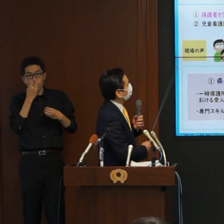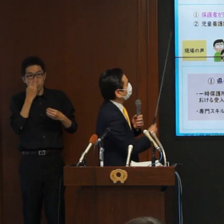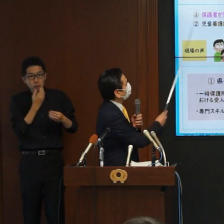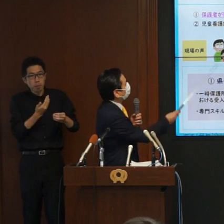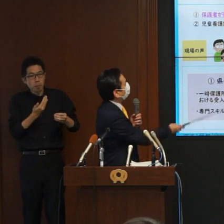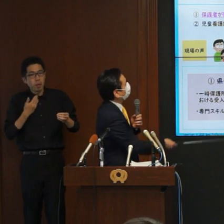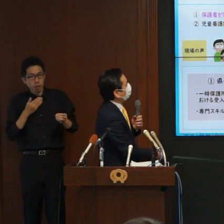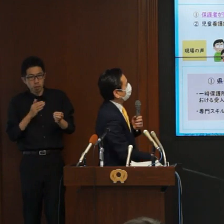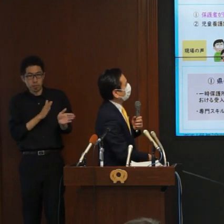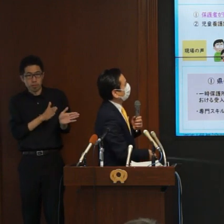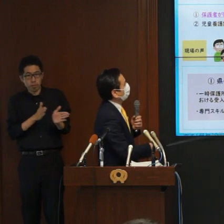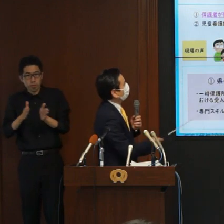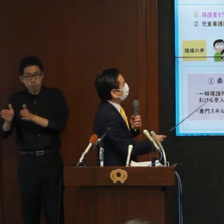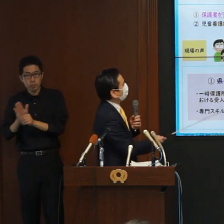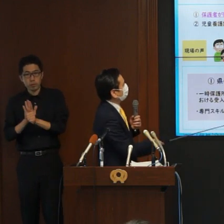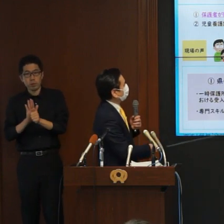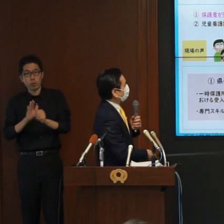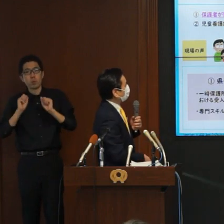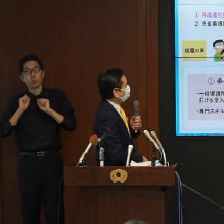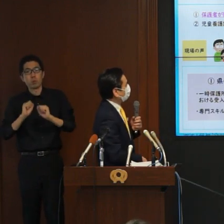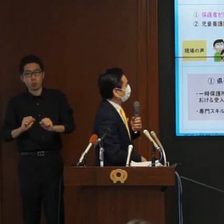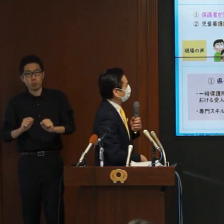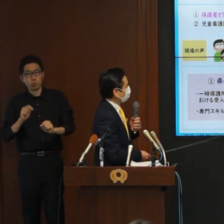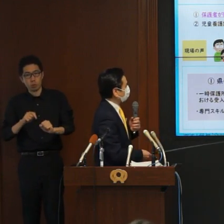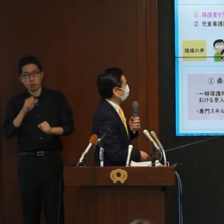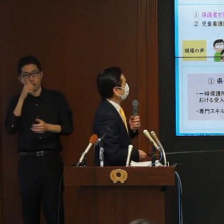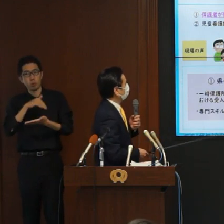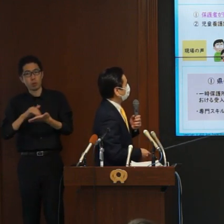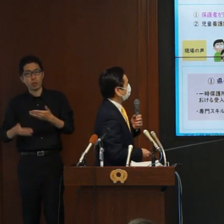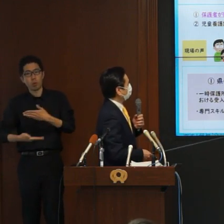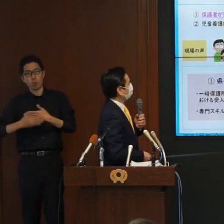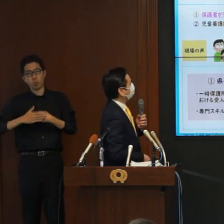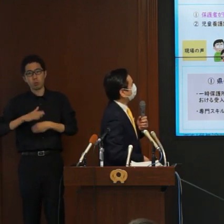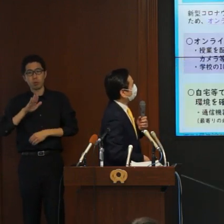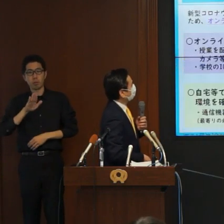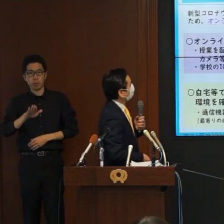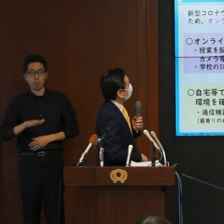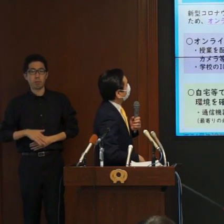していこうというようなものに、予算化をしております。